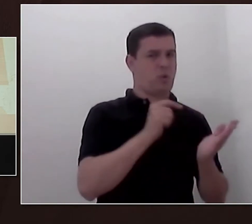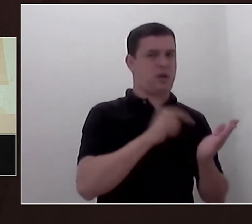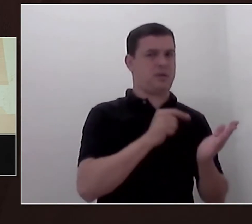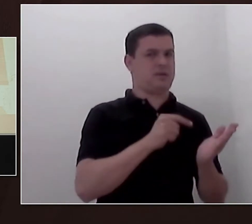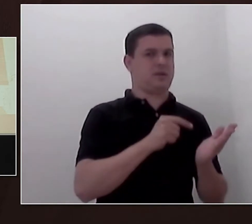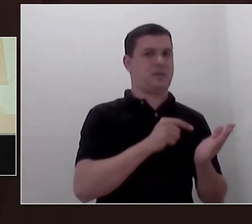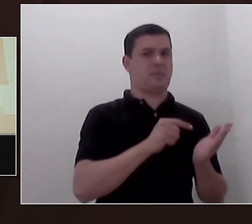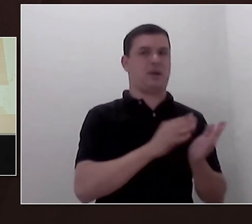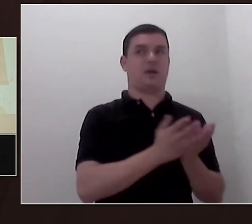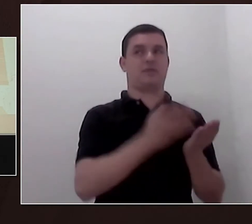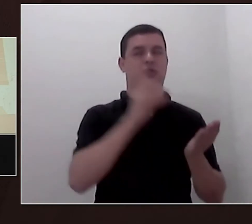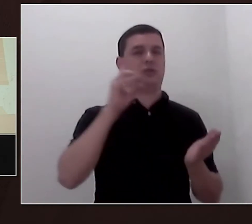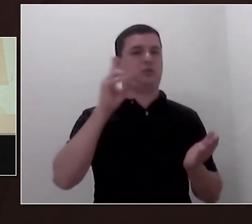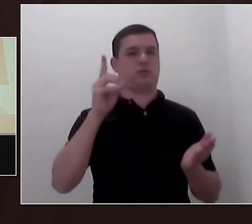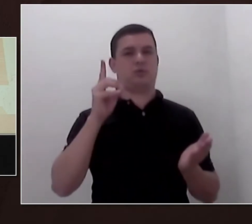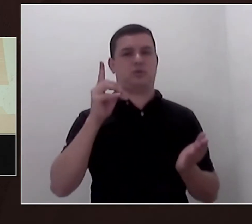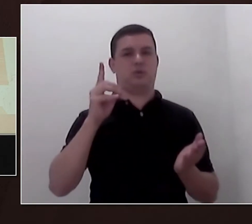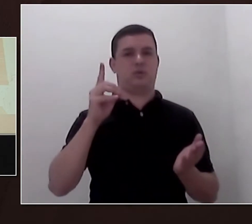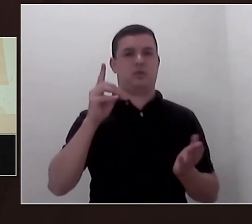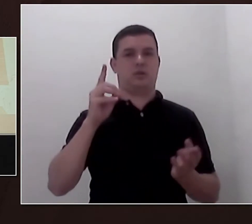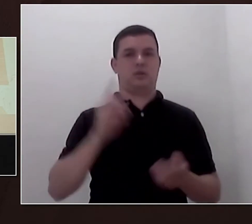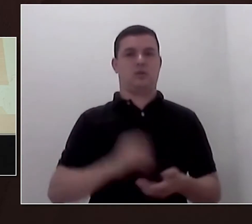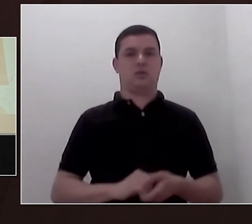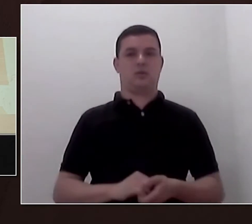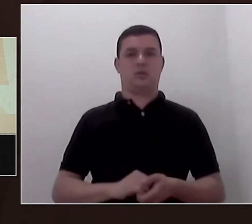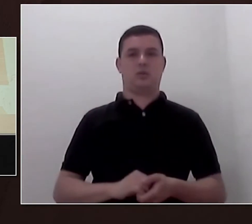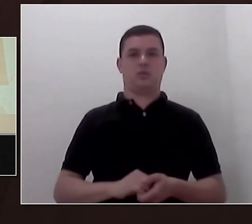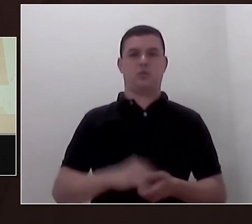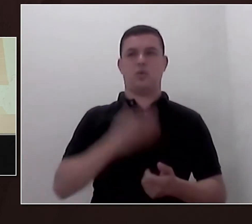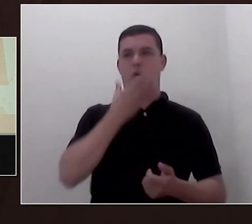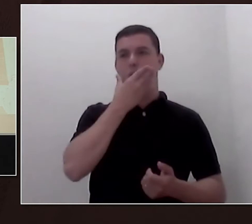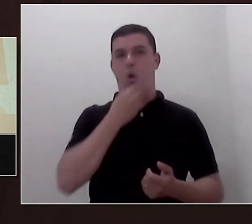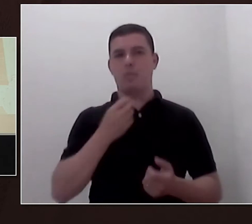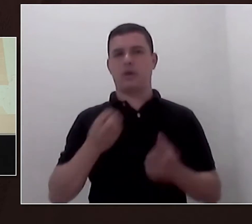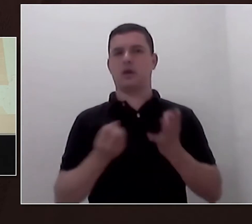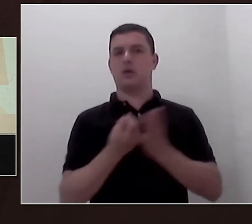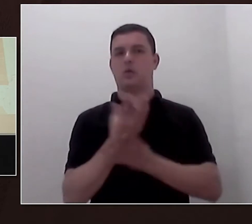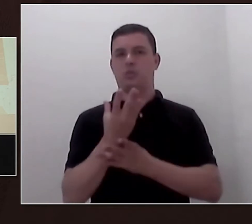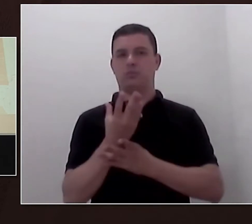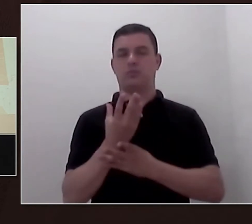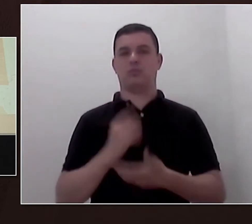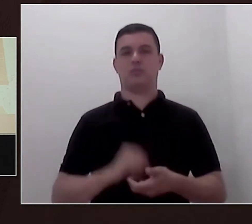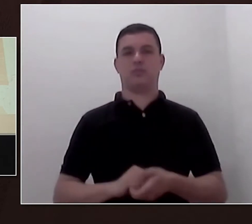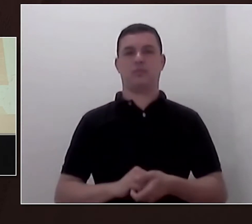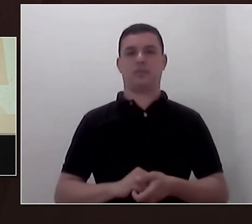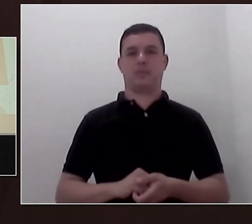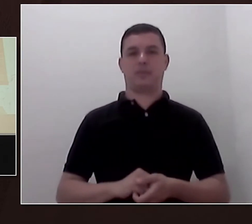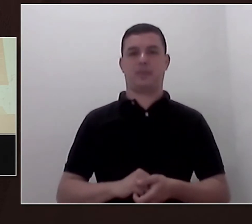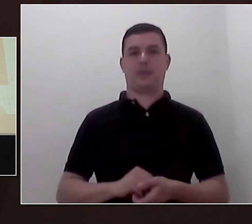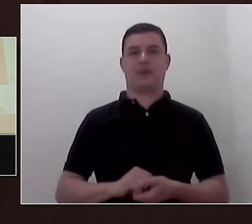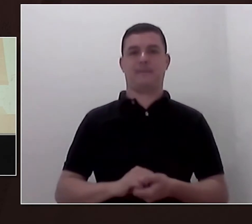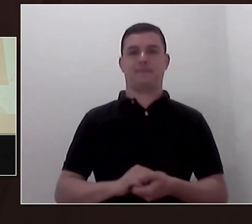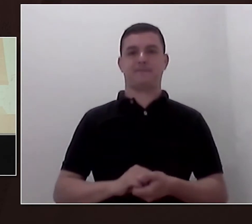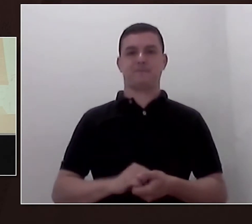é, você usa de rigor ascético para não cometer pecado, para não cometer erro. Irmão, isso é